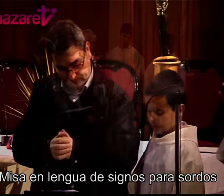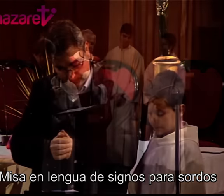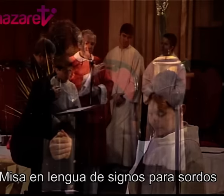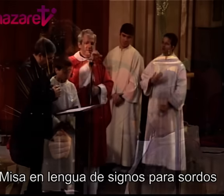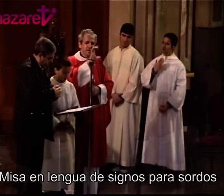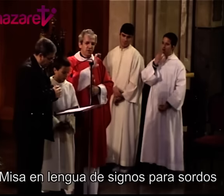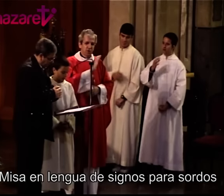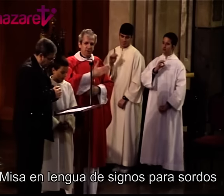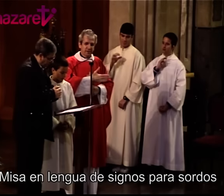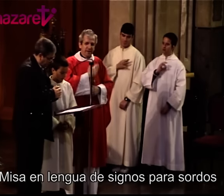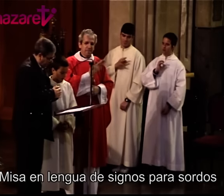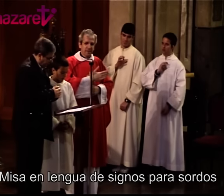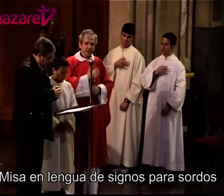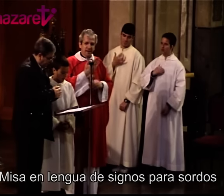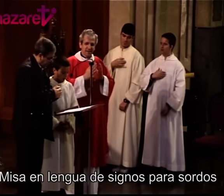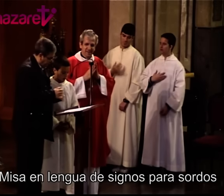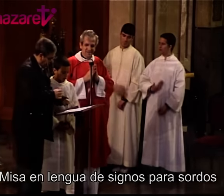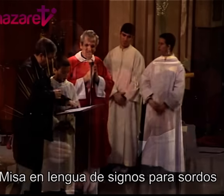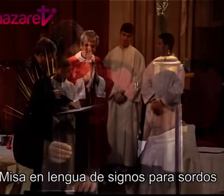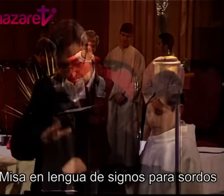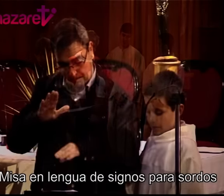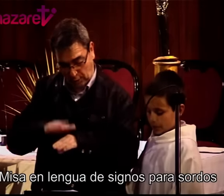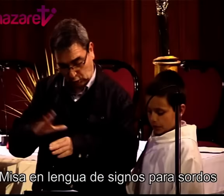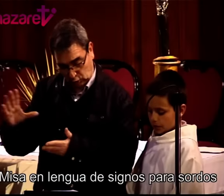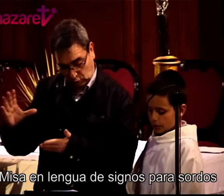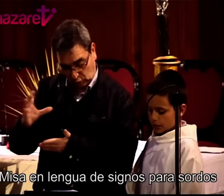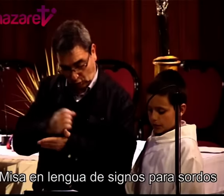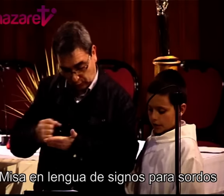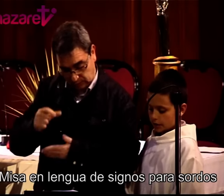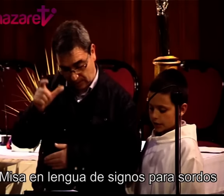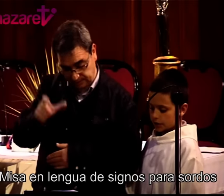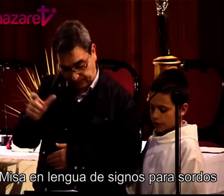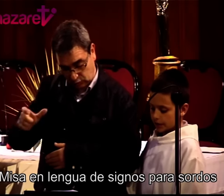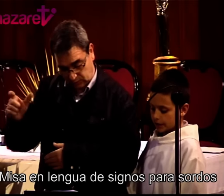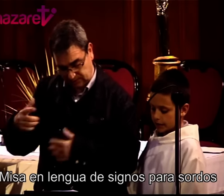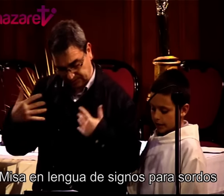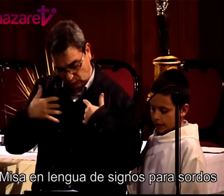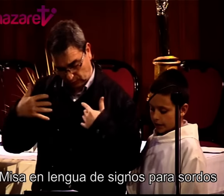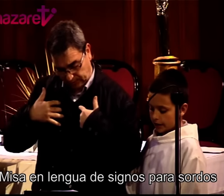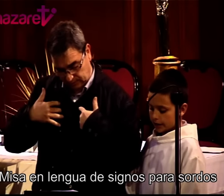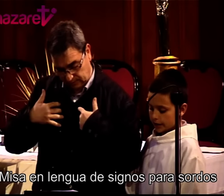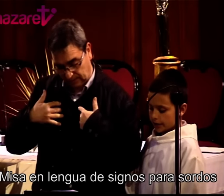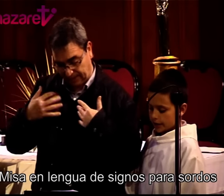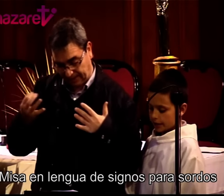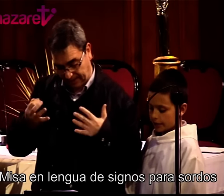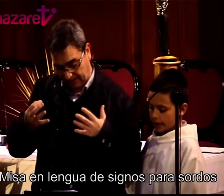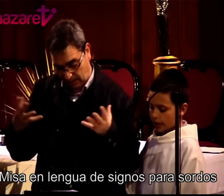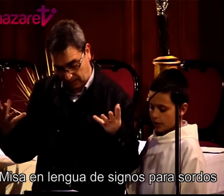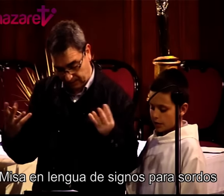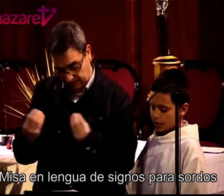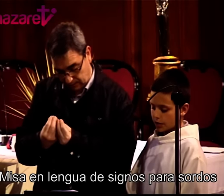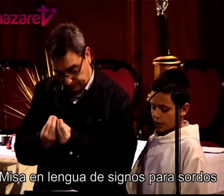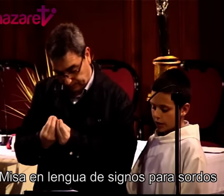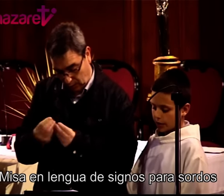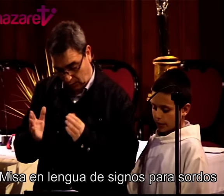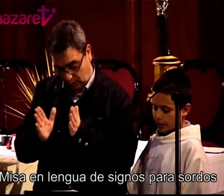Oremos. Señor, ten piedad. Por todos los que sufren, que,